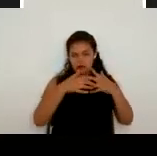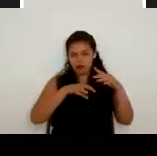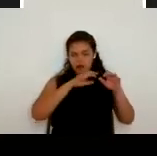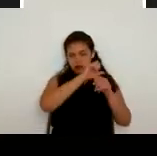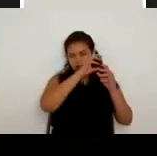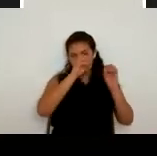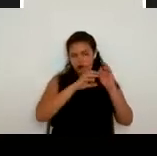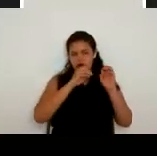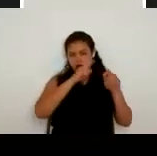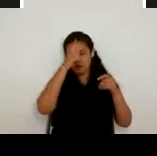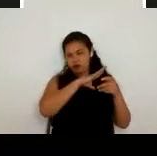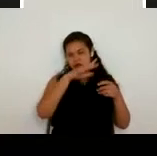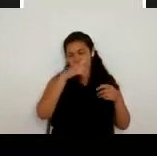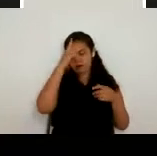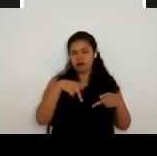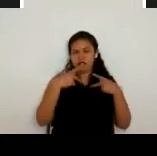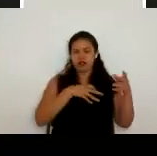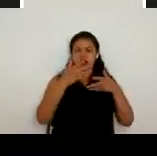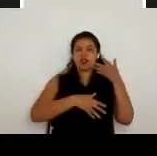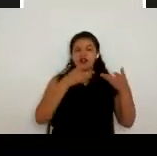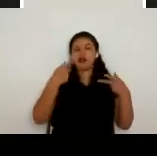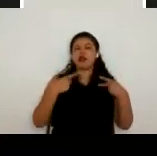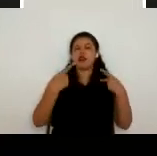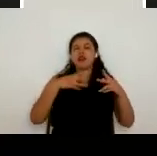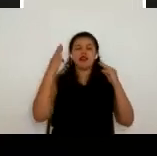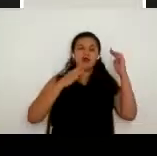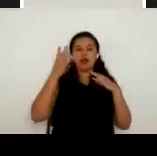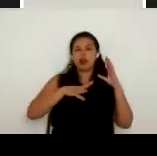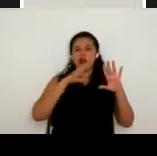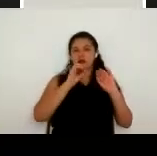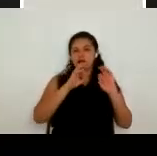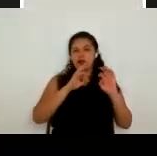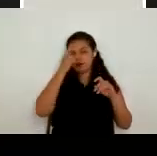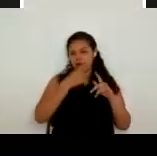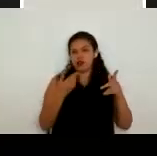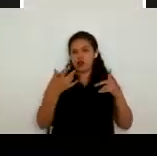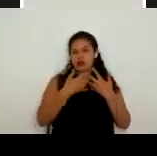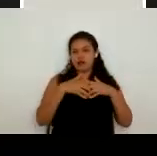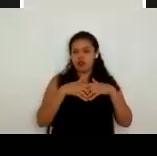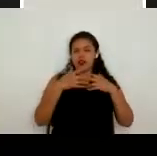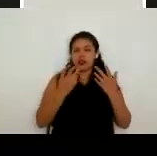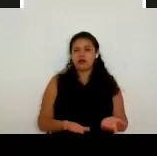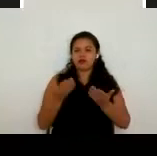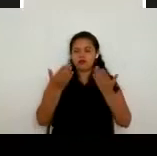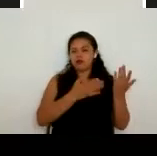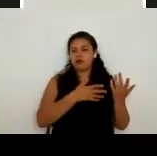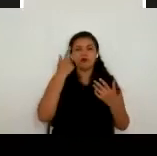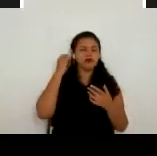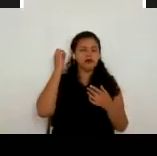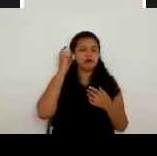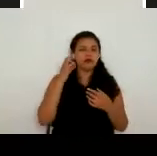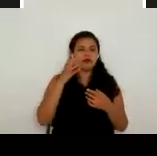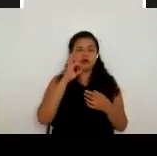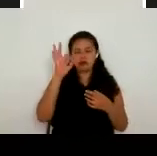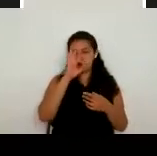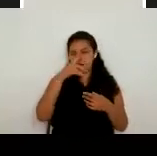servicio y vendedores de comercios y mercados operadores de instalación y máquinas y montadores agricultores trabajadores calificados